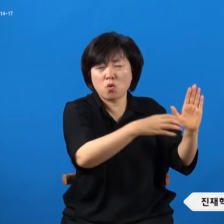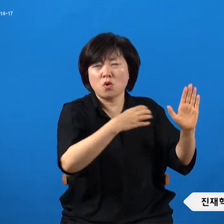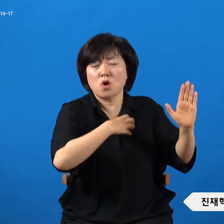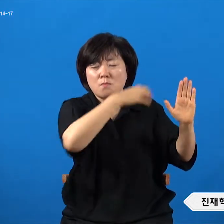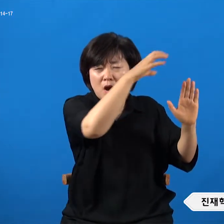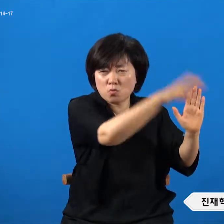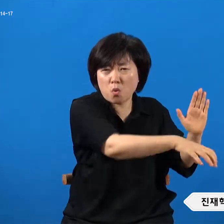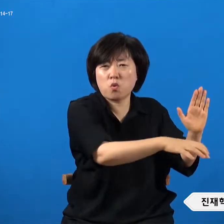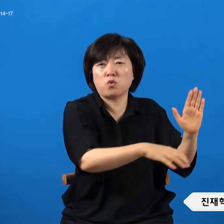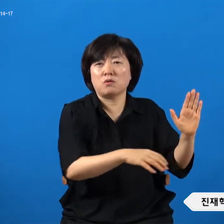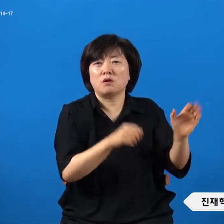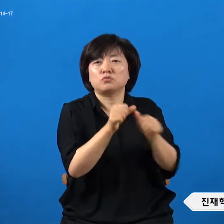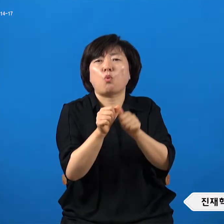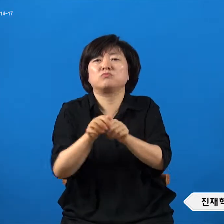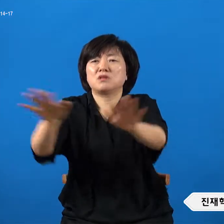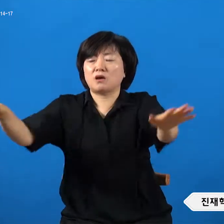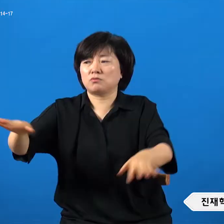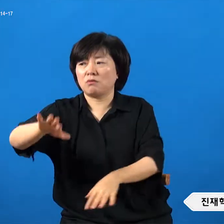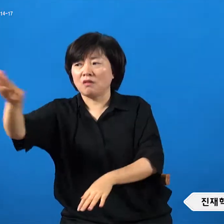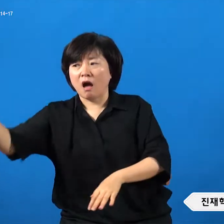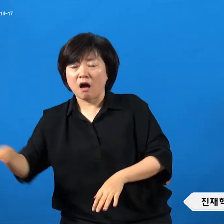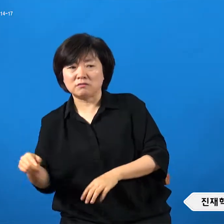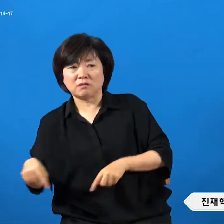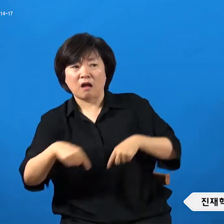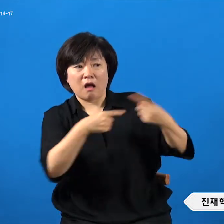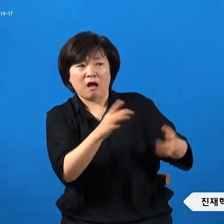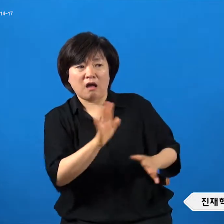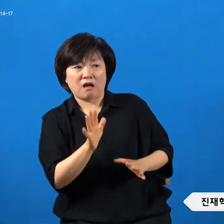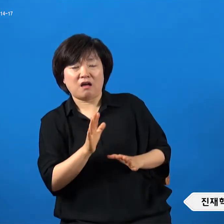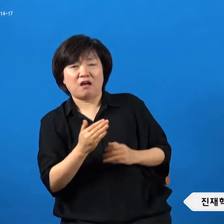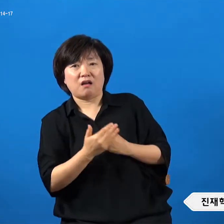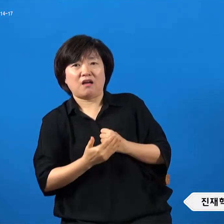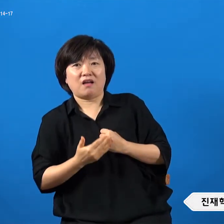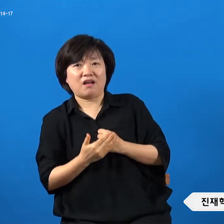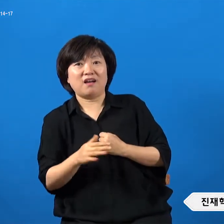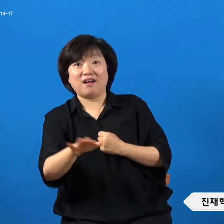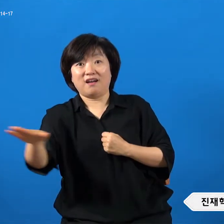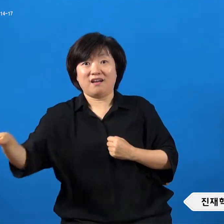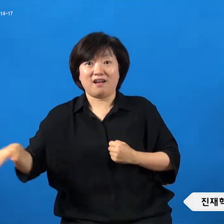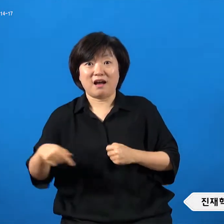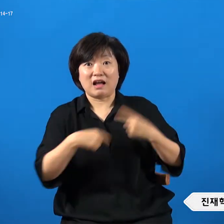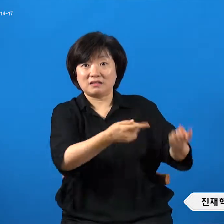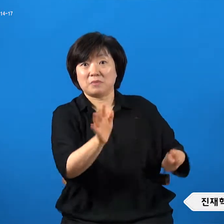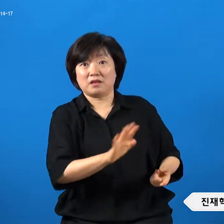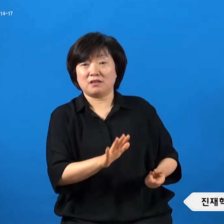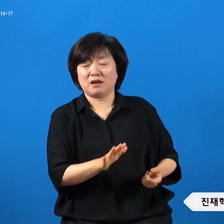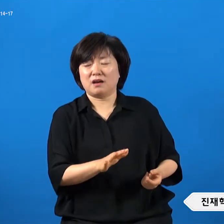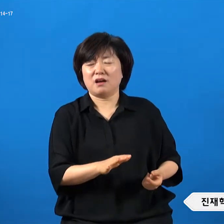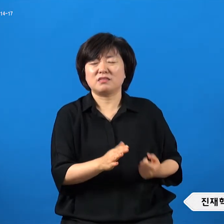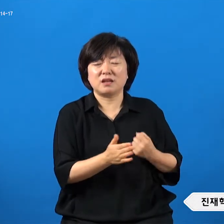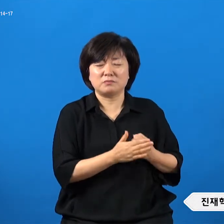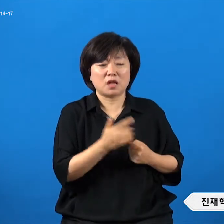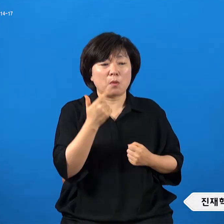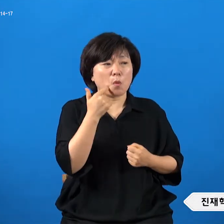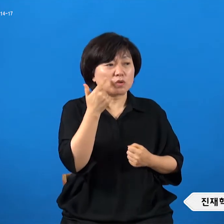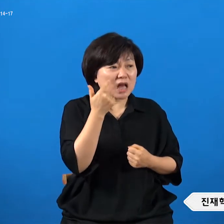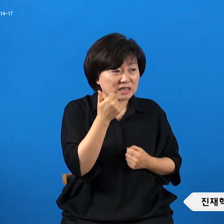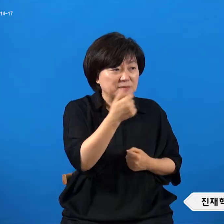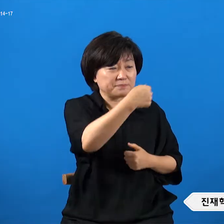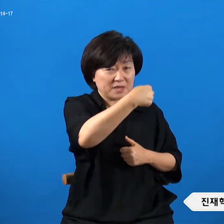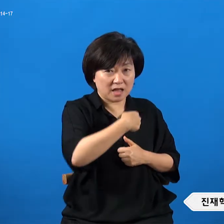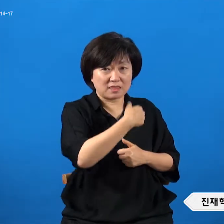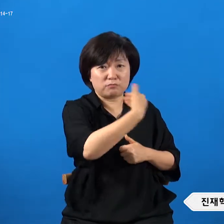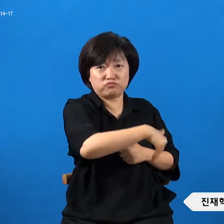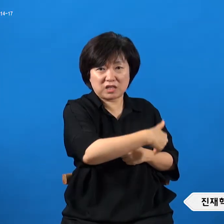곳이라고, 괜찮다고 목사님 말씀해 주십시오라고 제게 부탁을 합니다. 너무 테러가